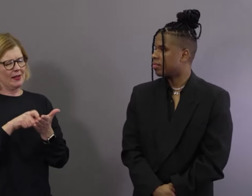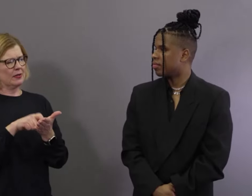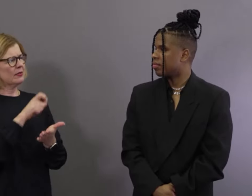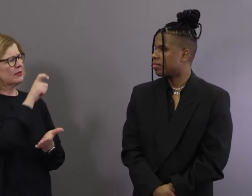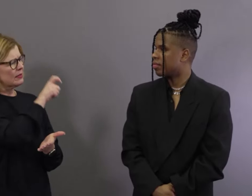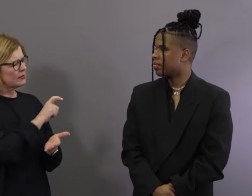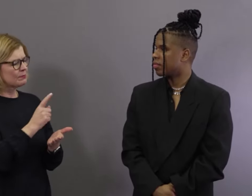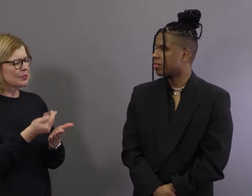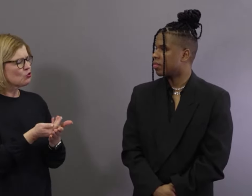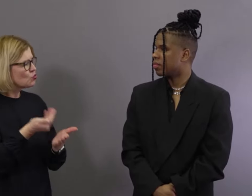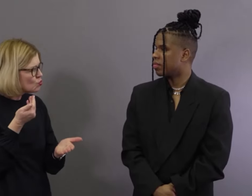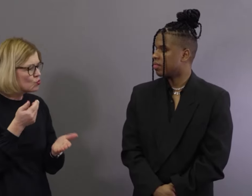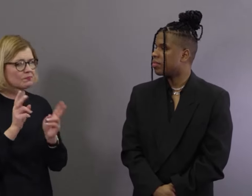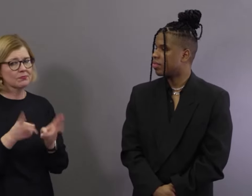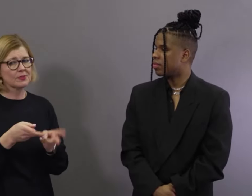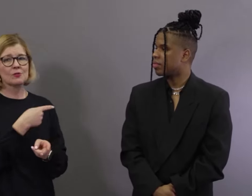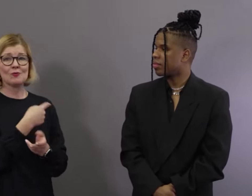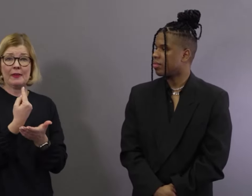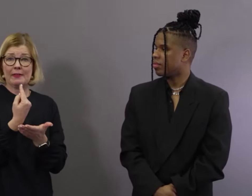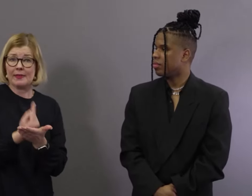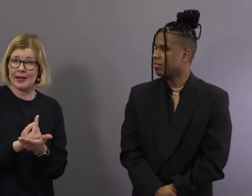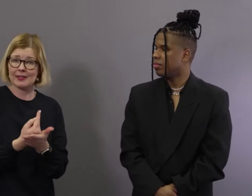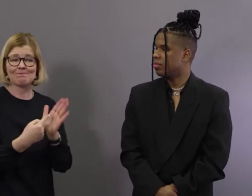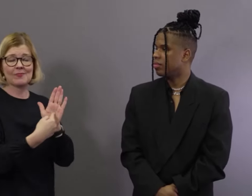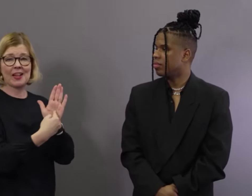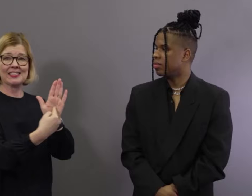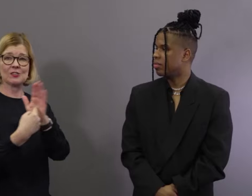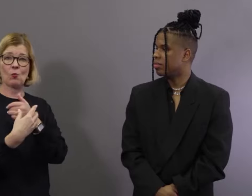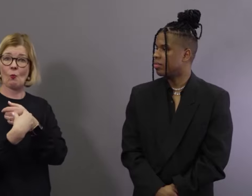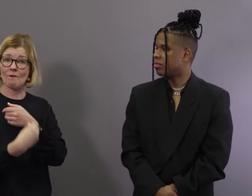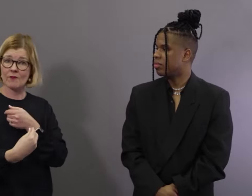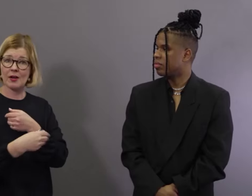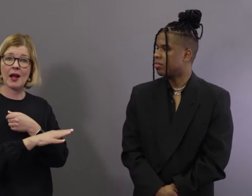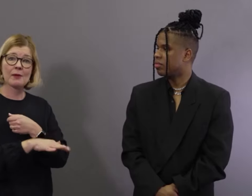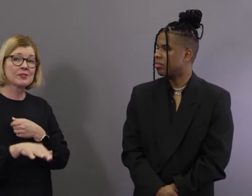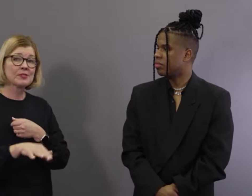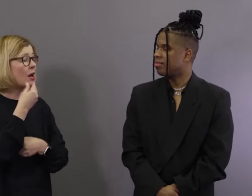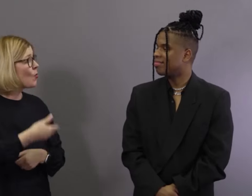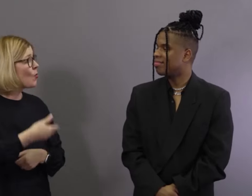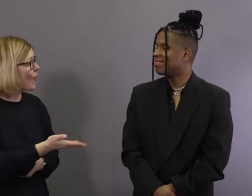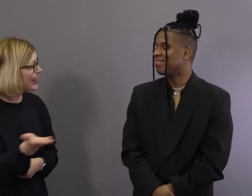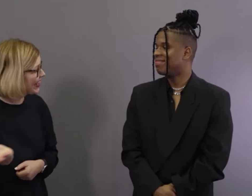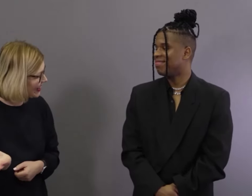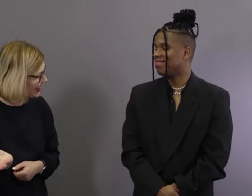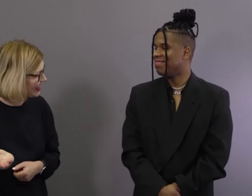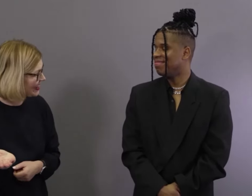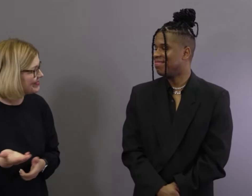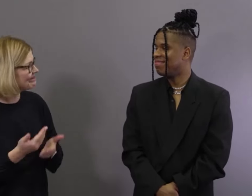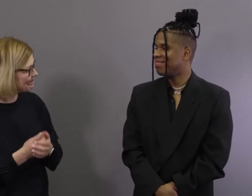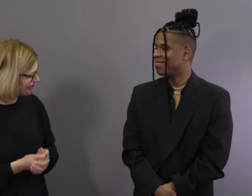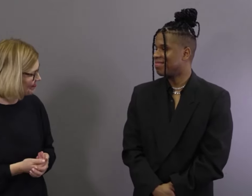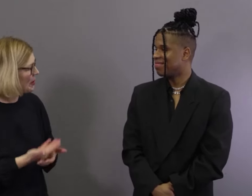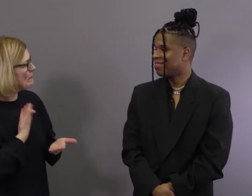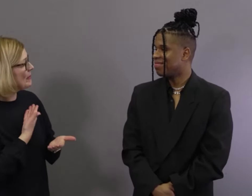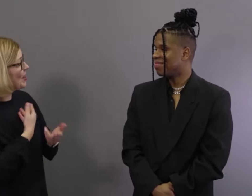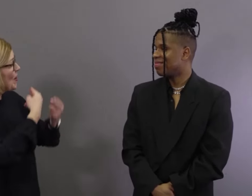Eli kaiken kaikkiaan sinua on äänestetty palkinnon saajaksi siitä syystä, että olet ollut todella tärkeä